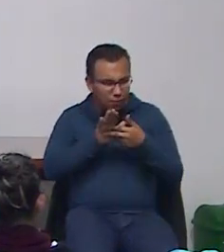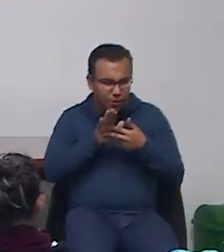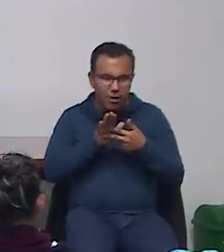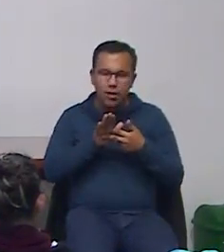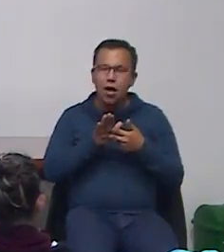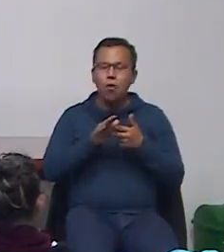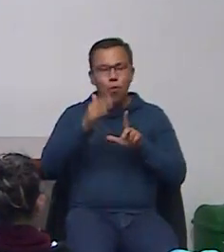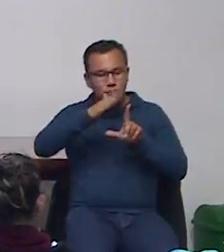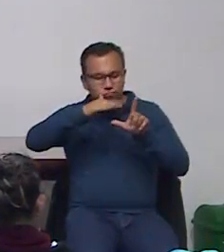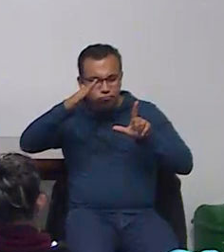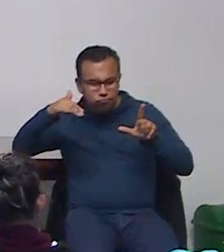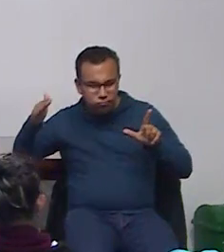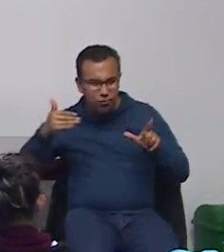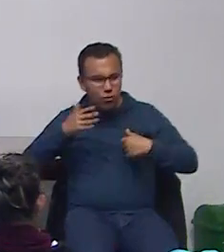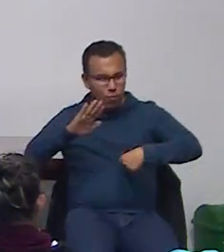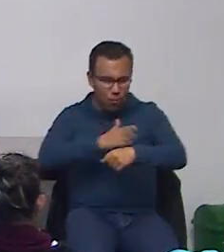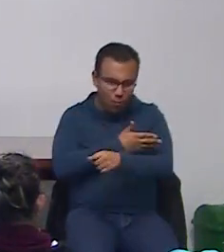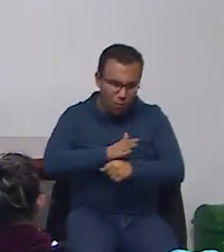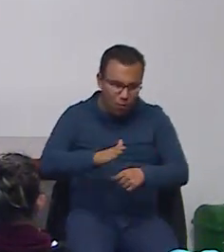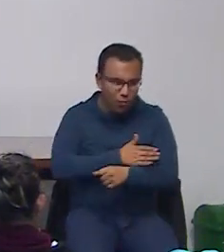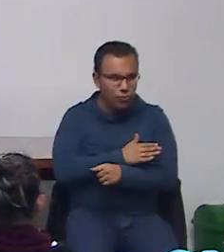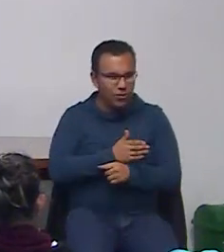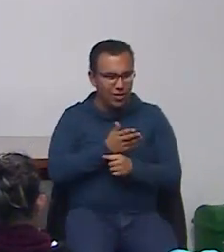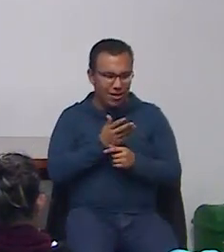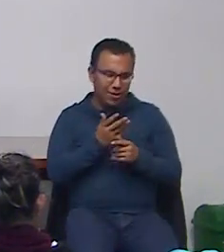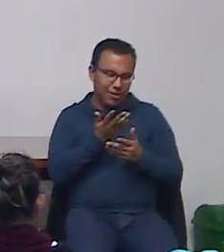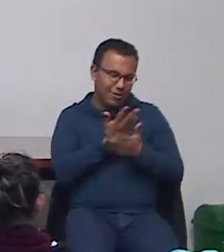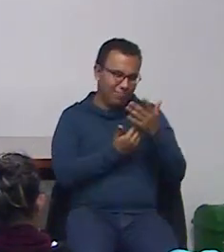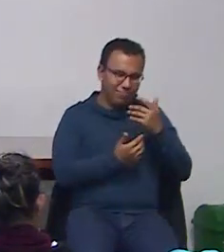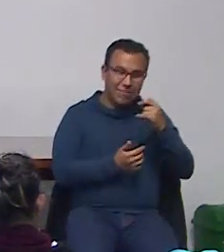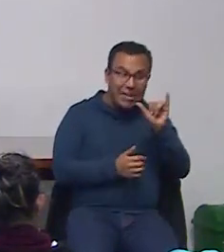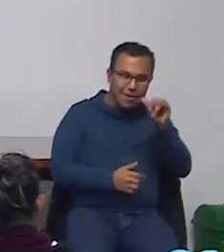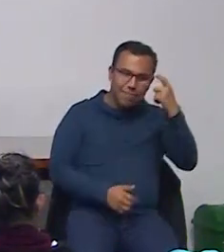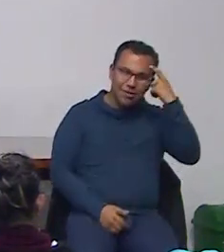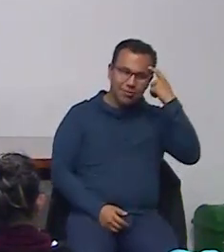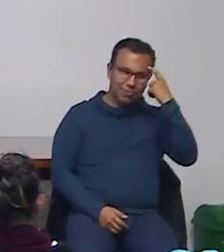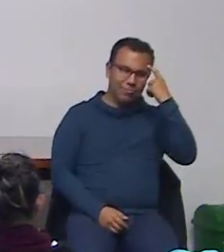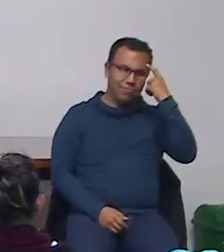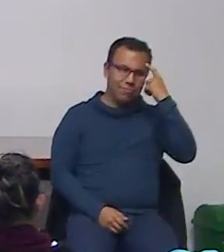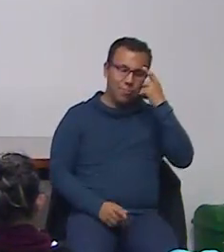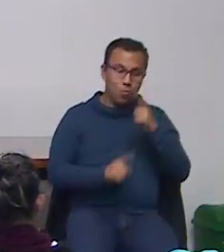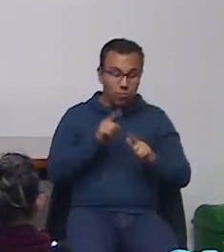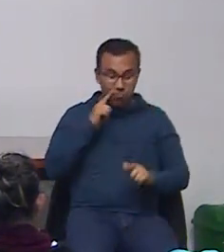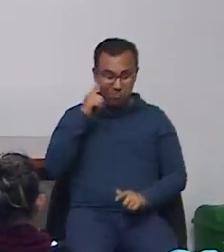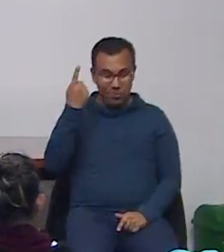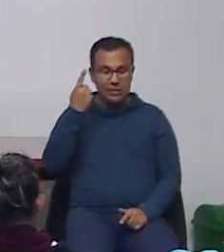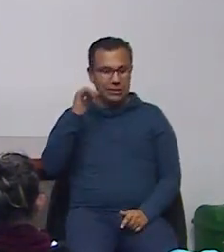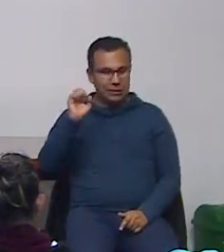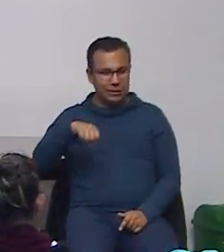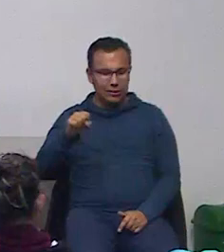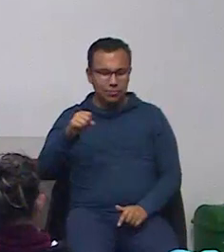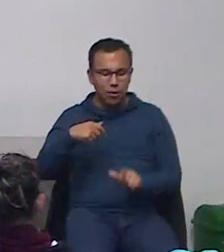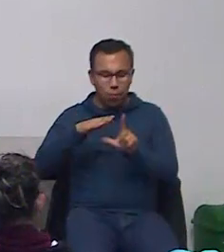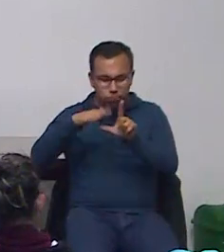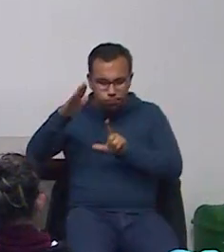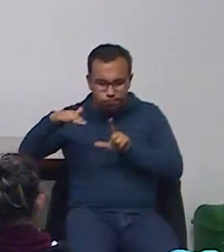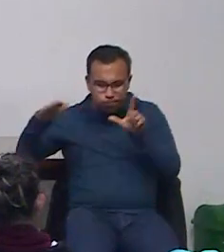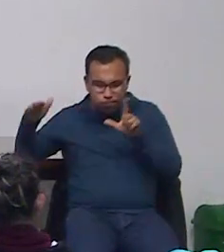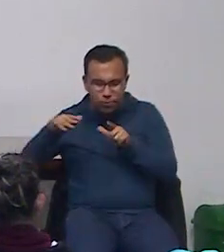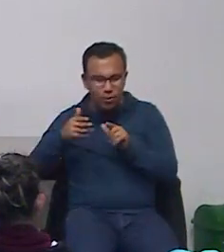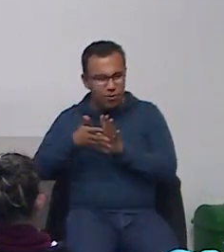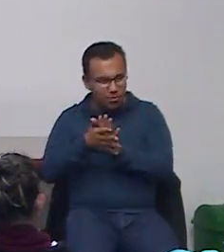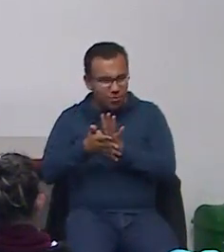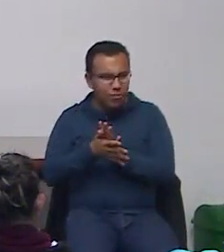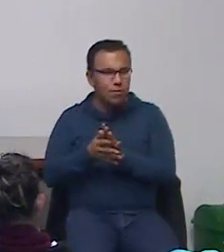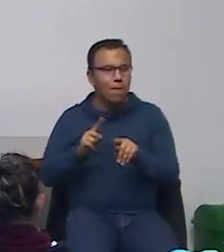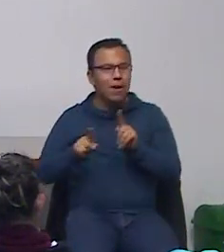de lo que trabajamos en music and Mind eh Porque es no solamente el primer elemento musical sino algo que está directamente relacionado con nosotros